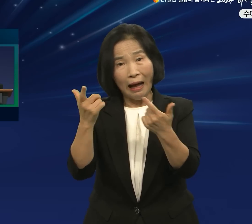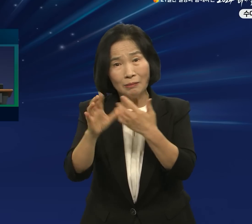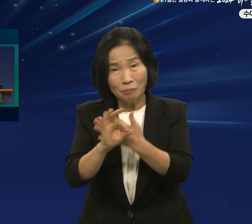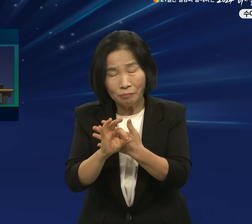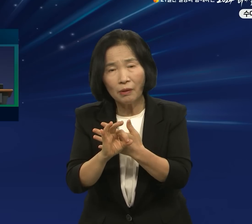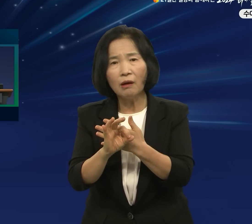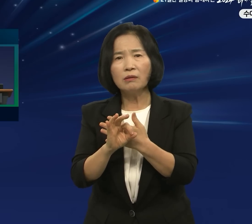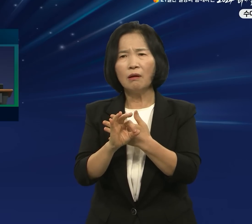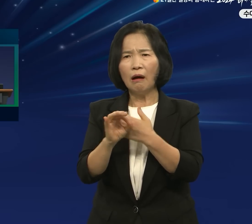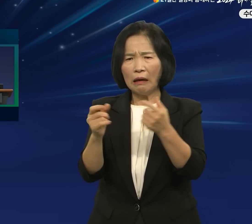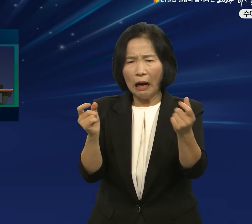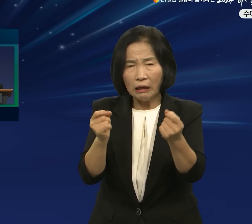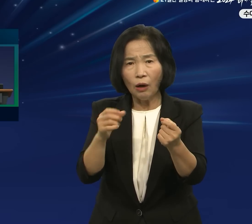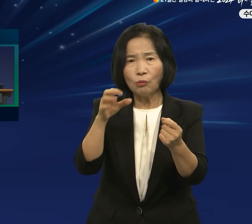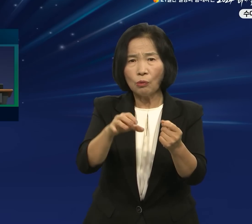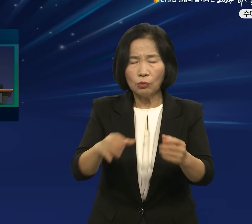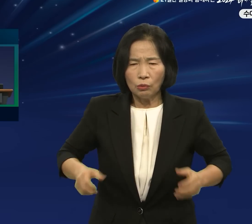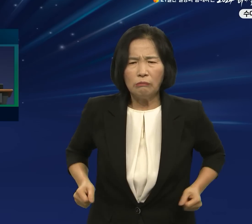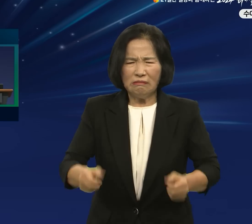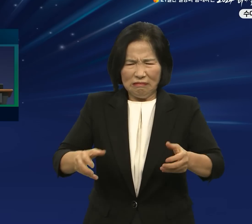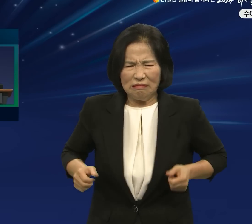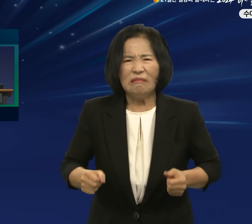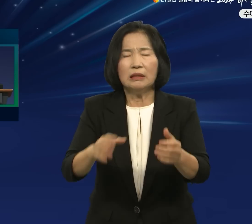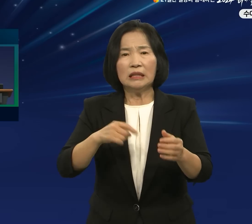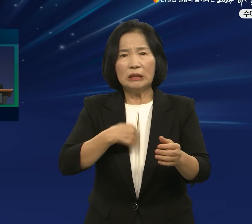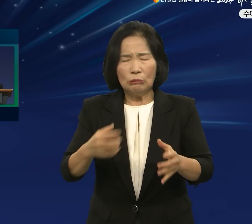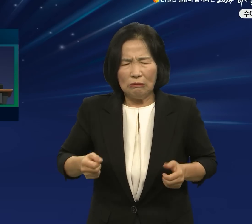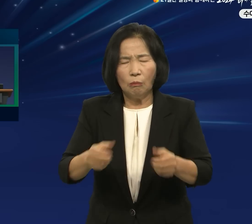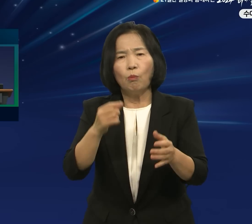수 없는 그런 처지입니다.